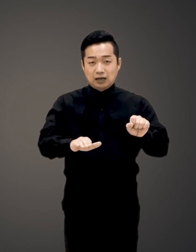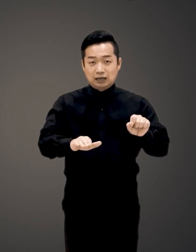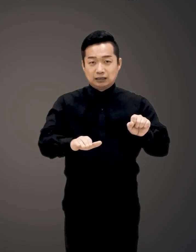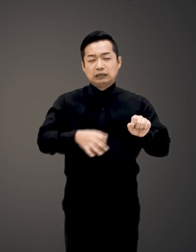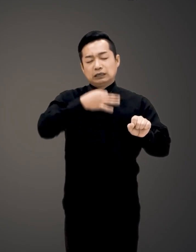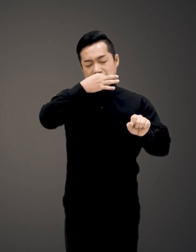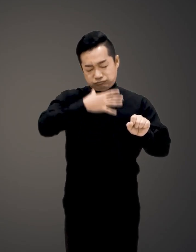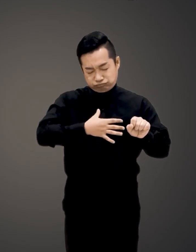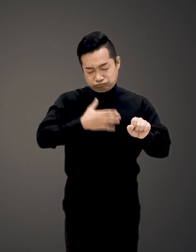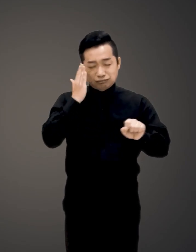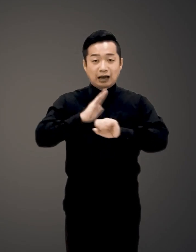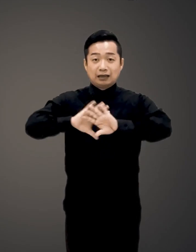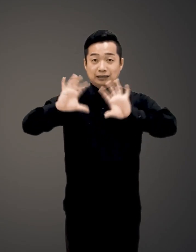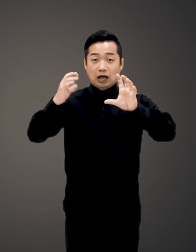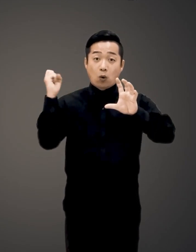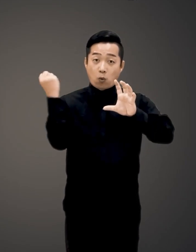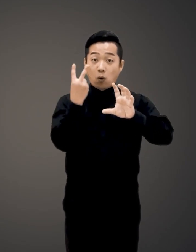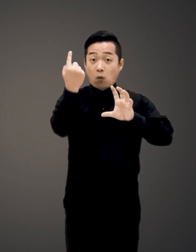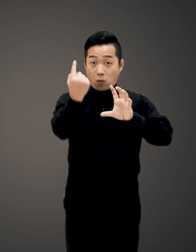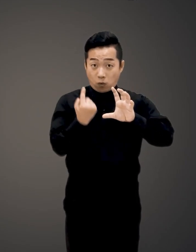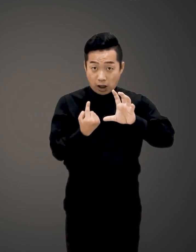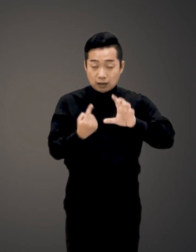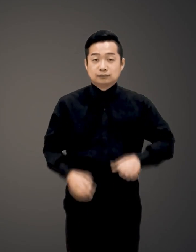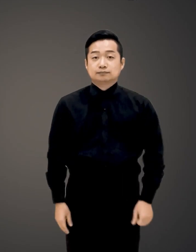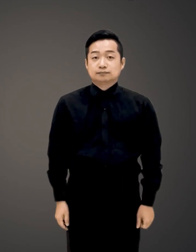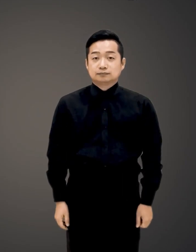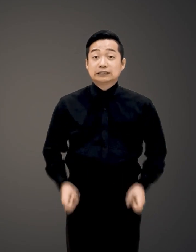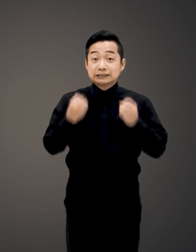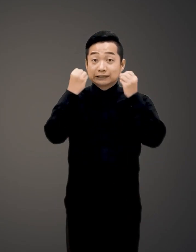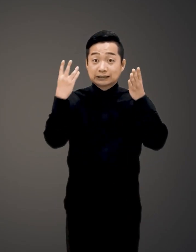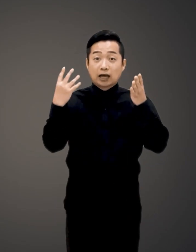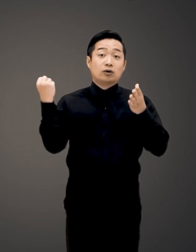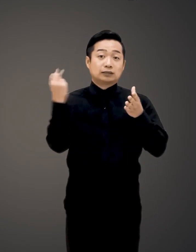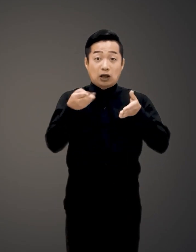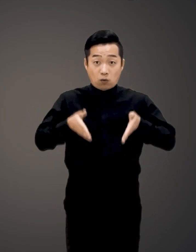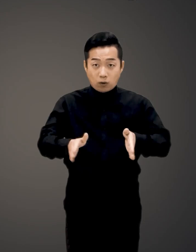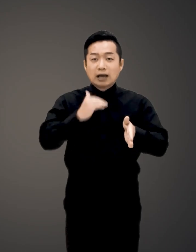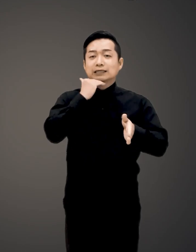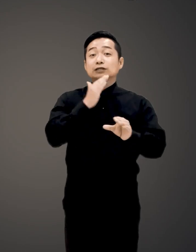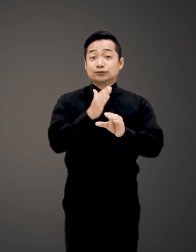싶었지만 힘겹게 천국으로 돌아가 새로운 환생을 기다린다.